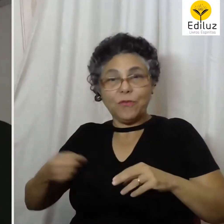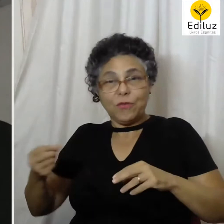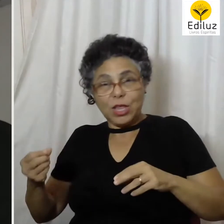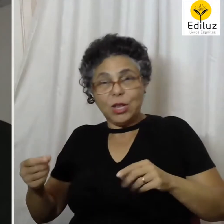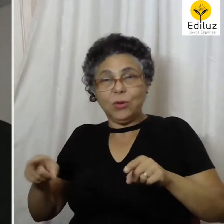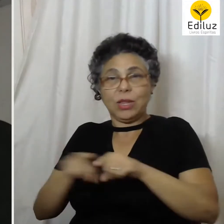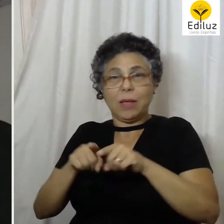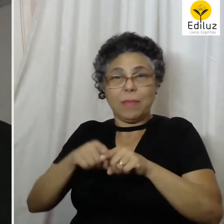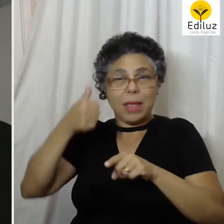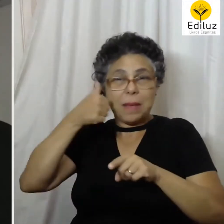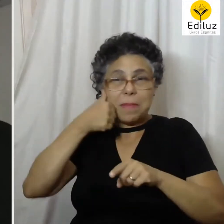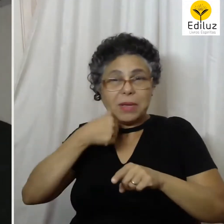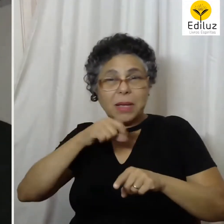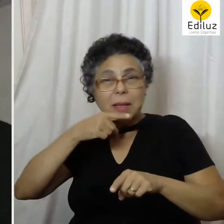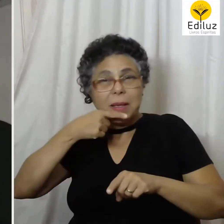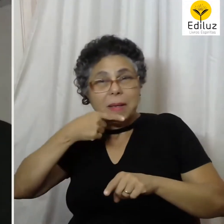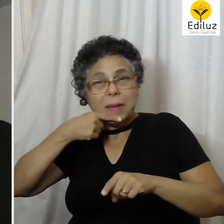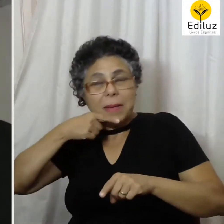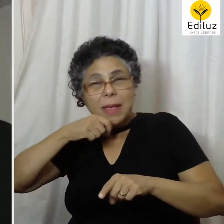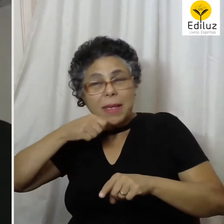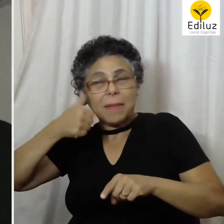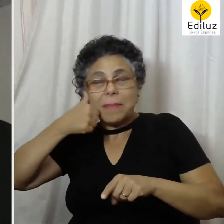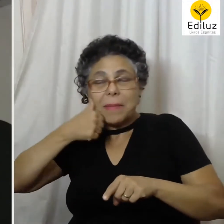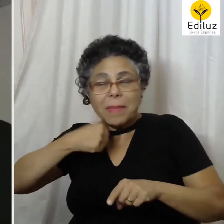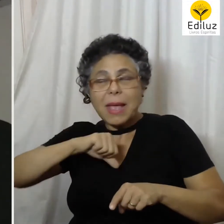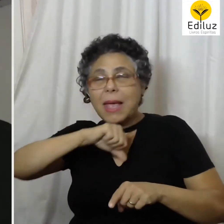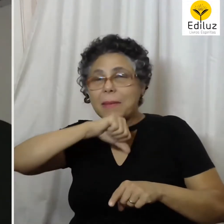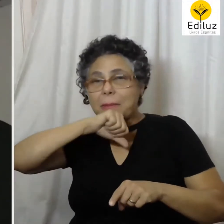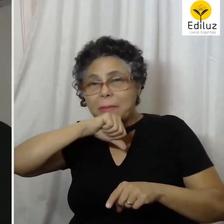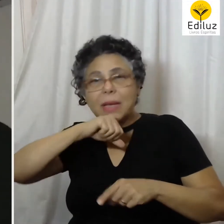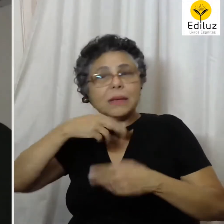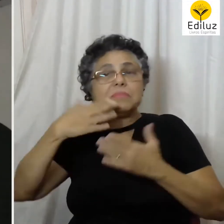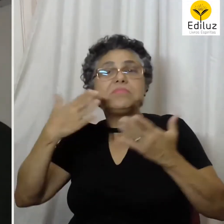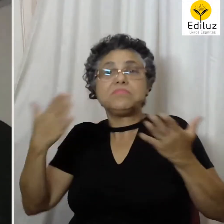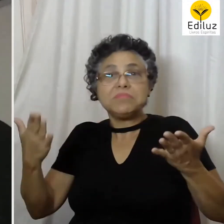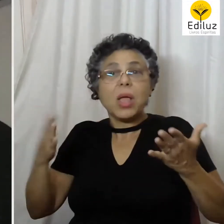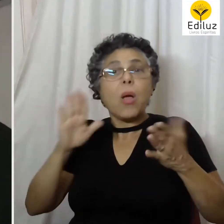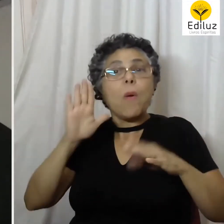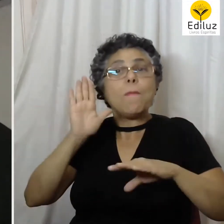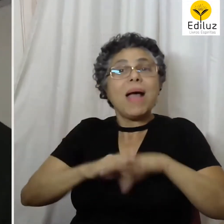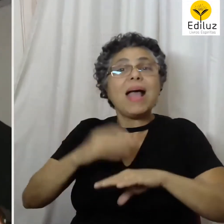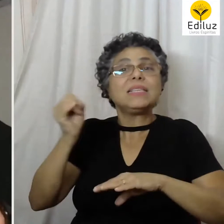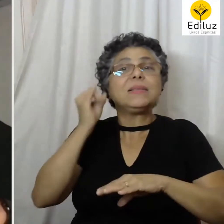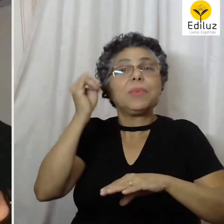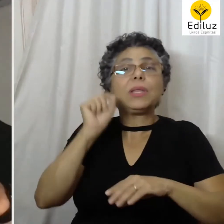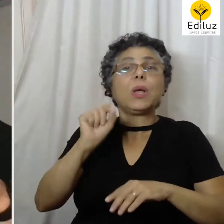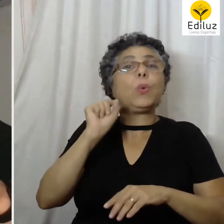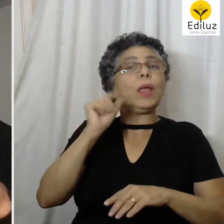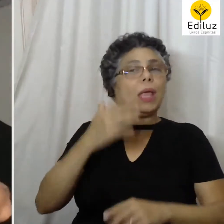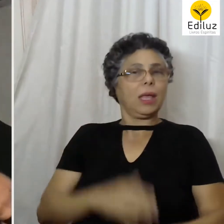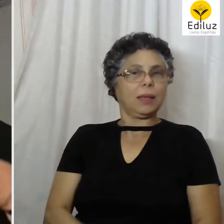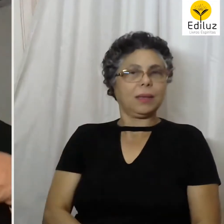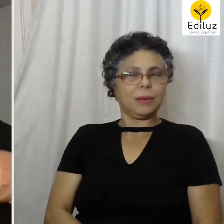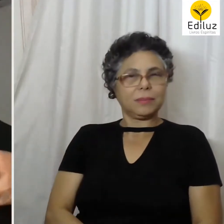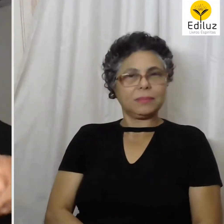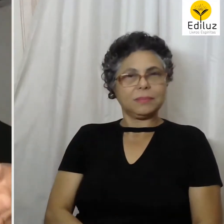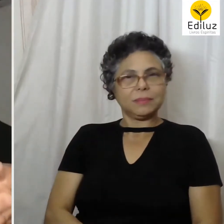pais, pais e filhos, nos importa saber que